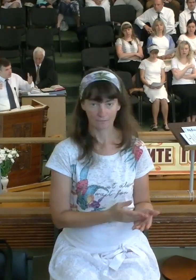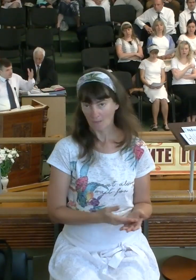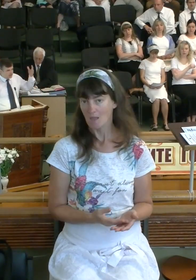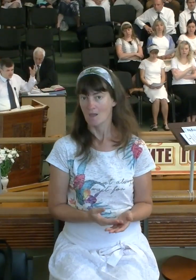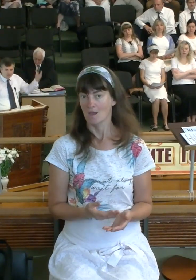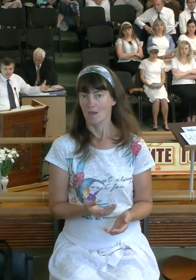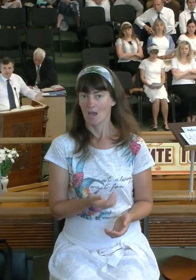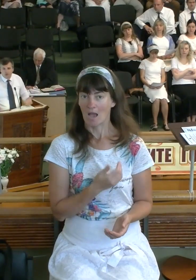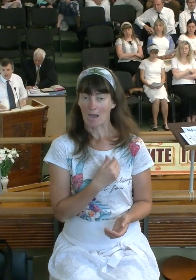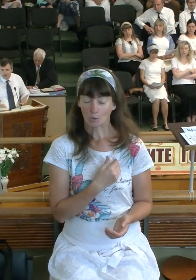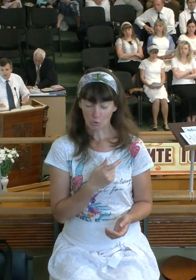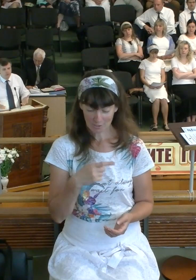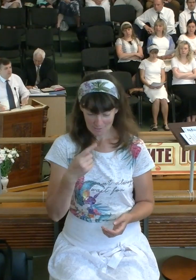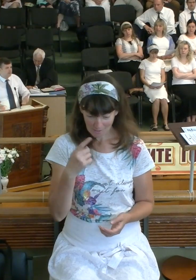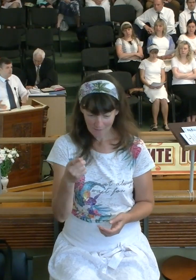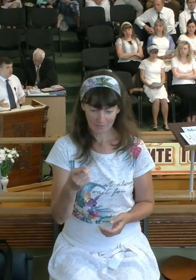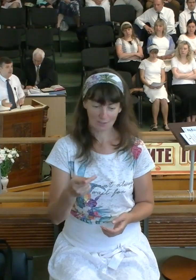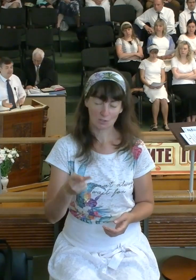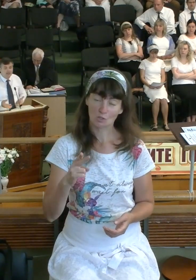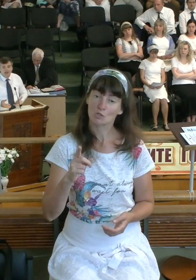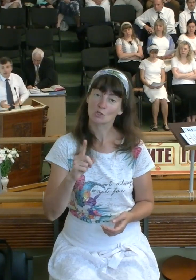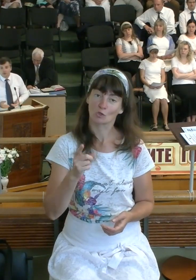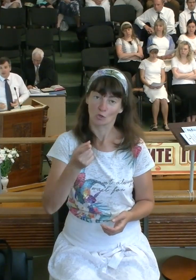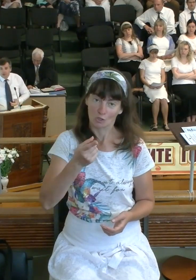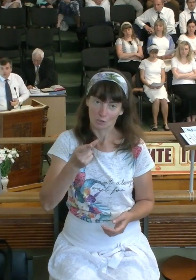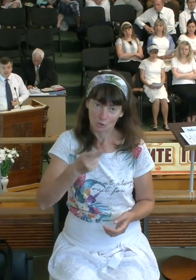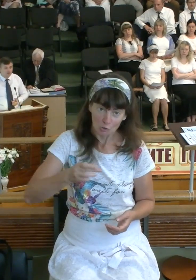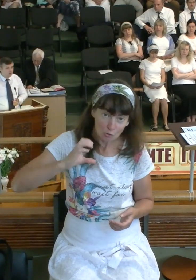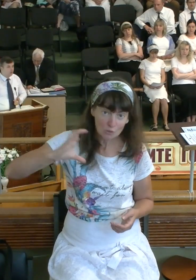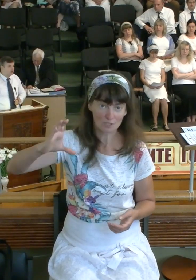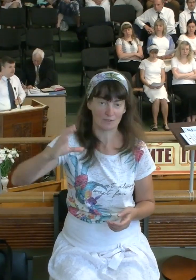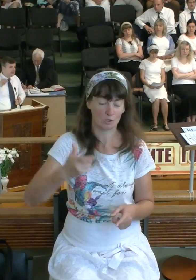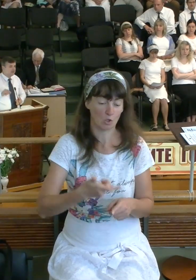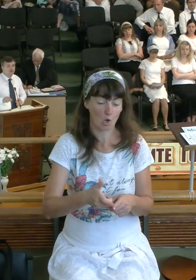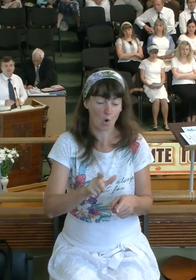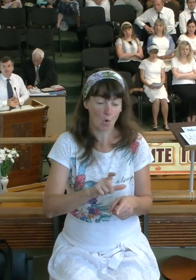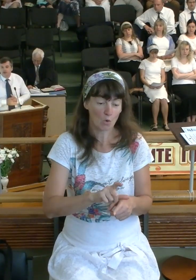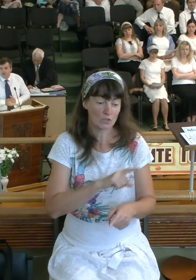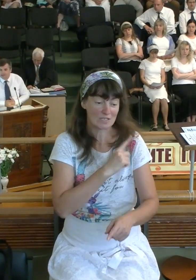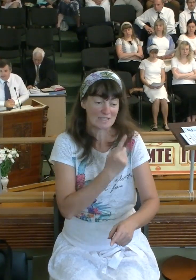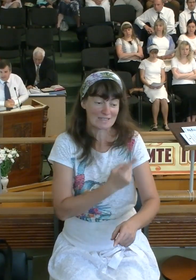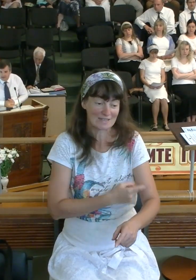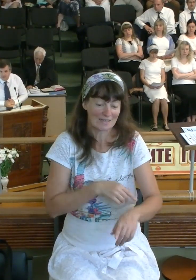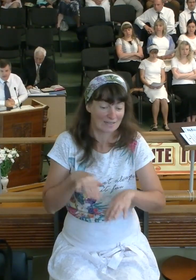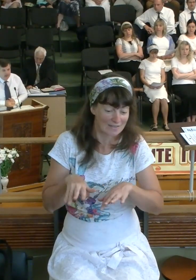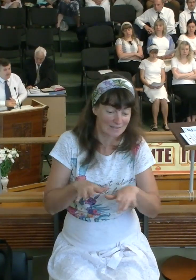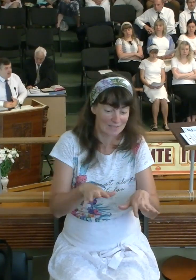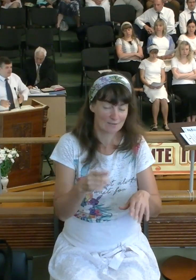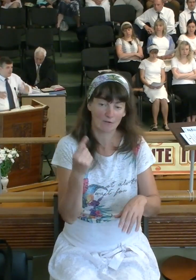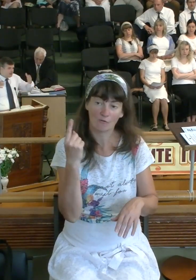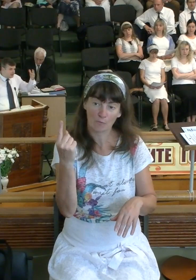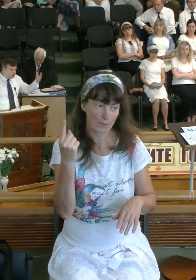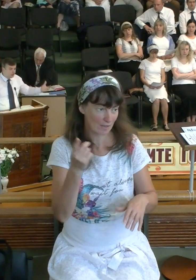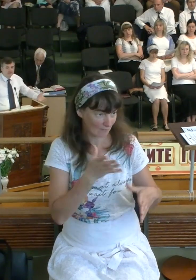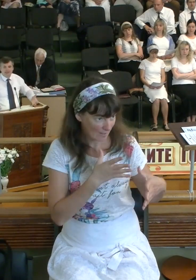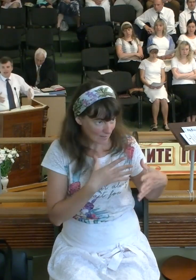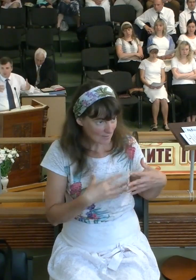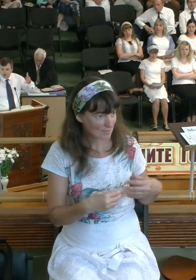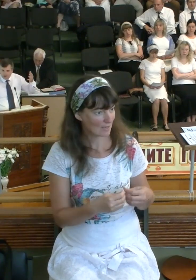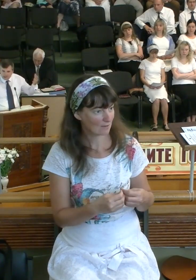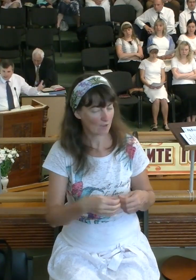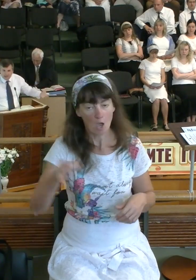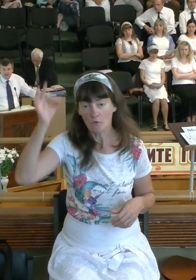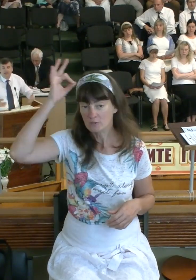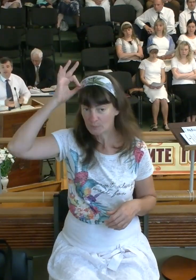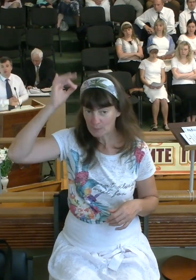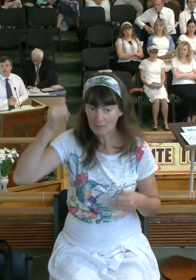очень мощно действовал в истории. Мы любим размышлять о том, как Дух Святой действовал в первой церкви, да, вспоминайте чудеса,